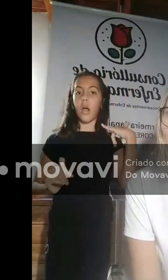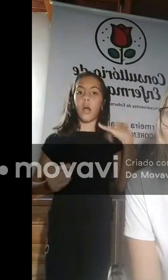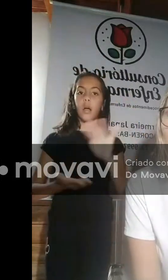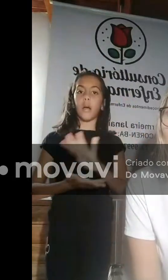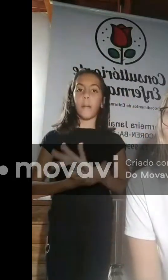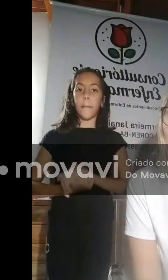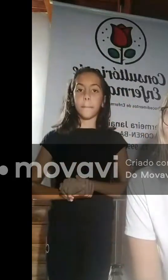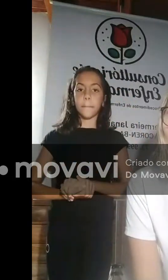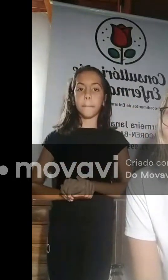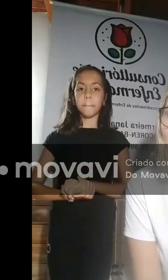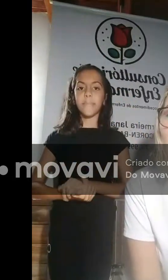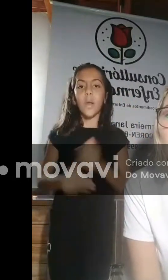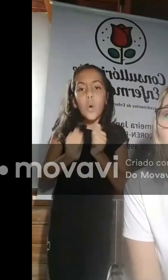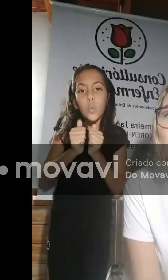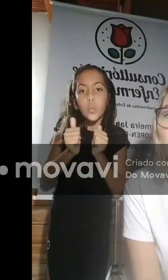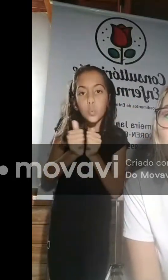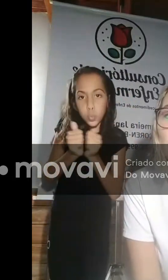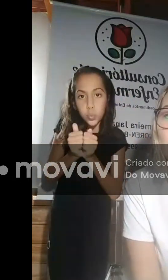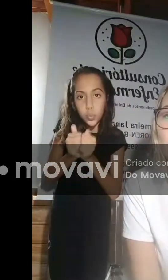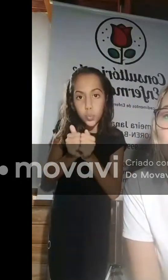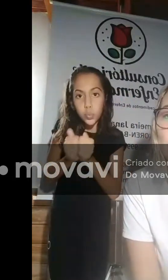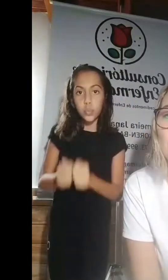esse apoio para nós aqui.